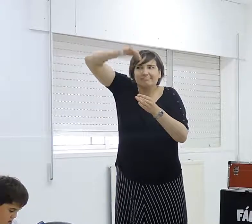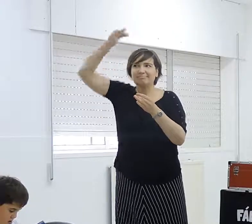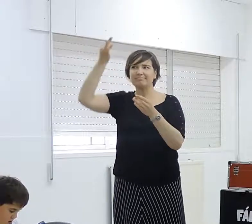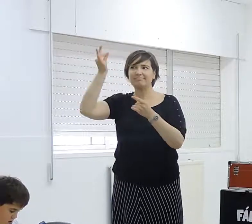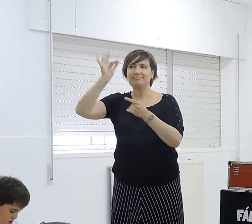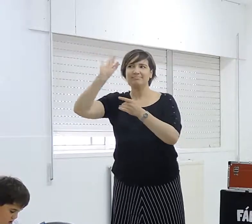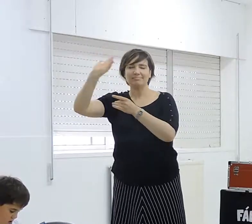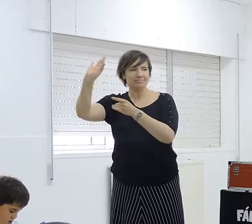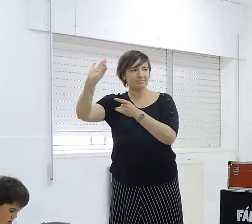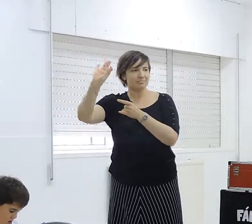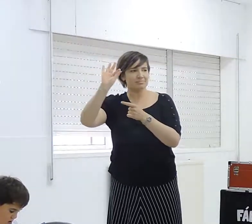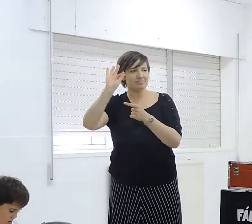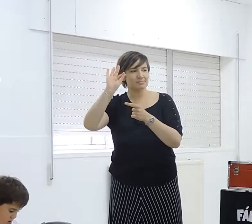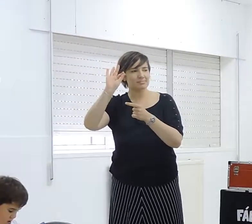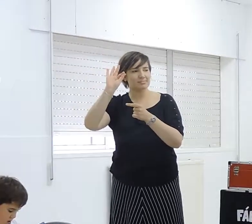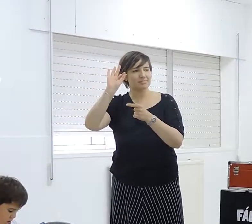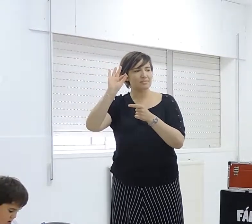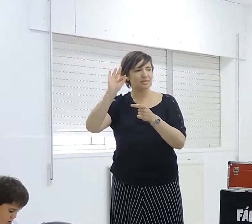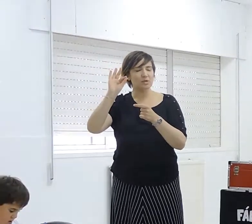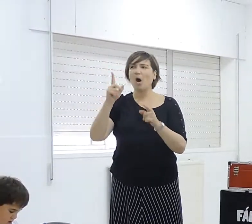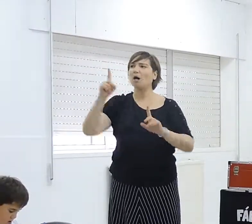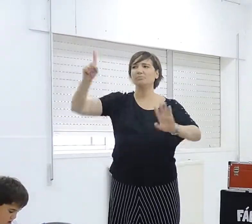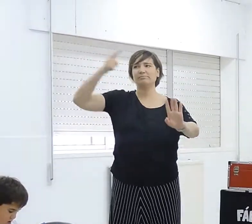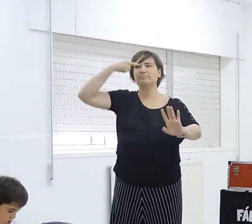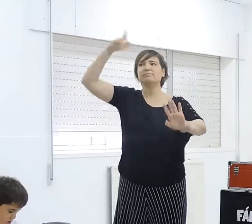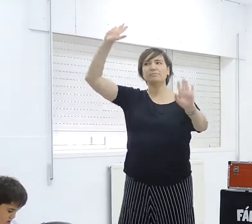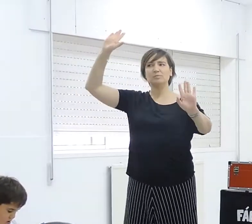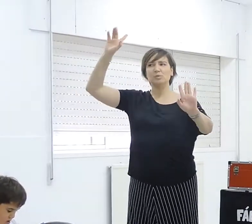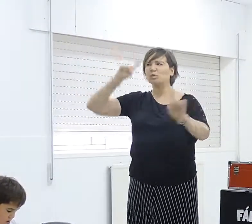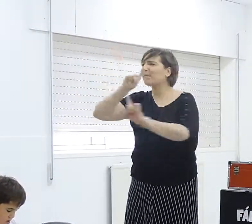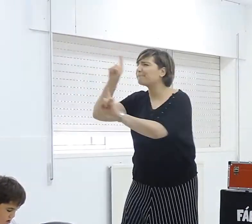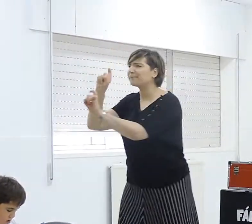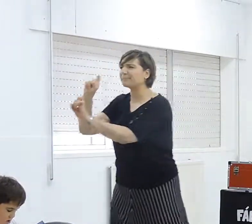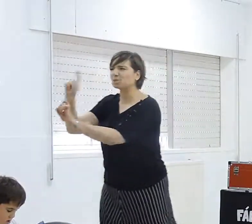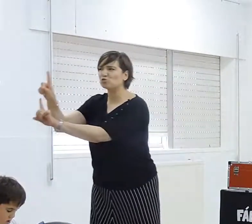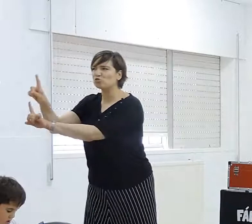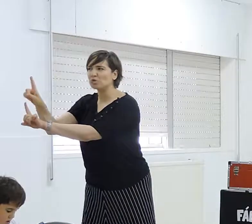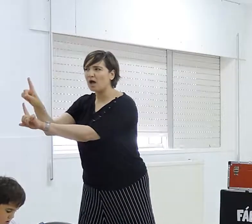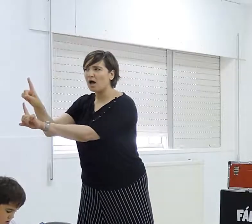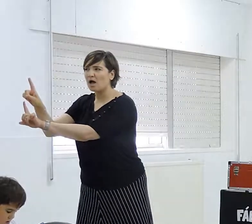prontito en la parte. Una pregunta que yo tengo que hacer.